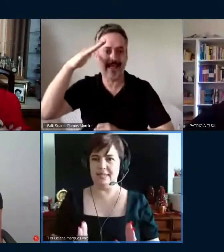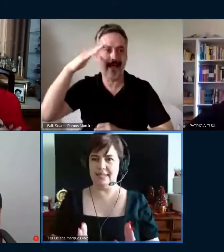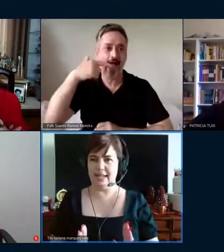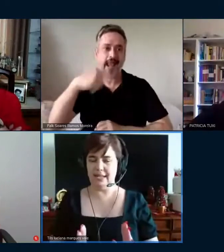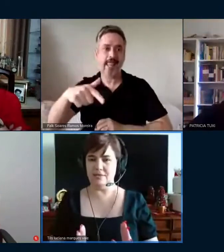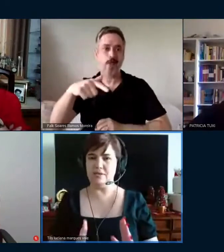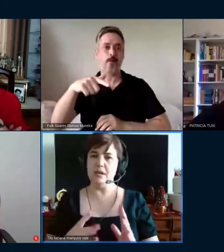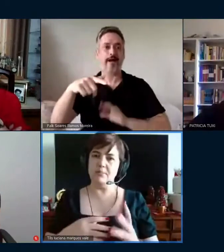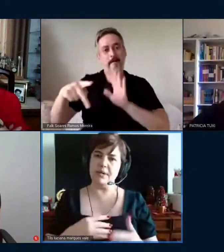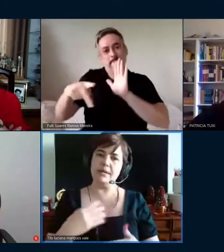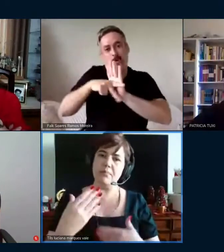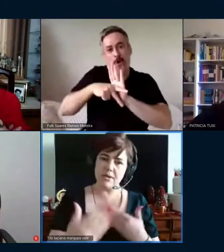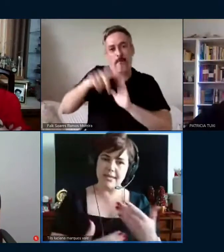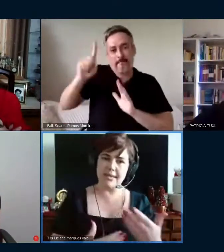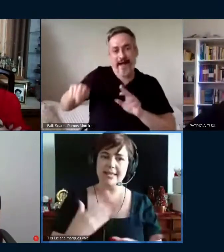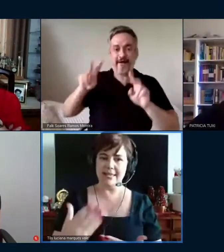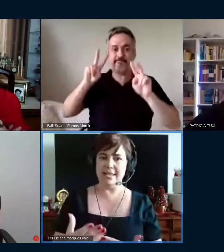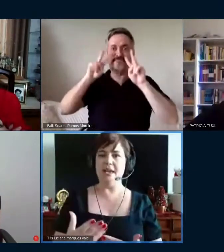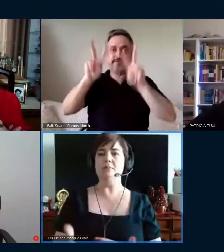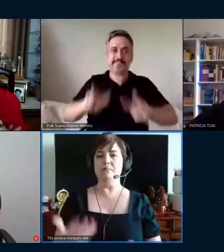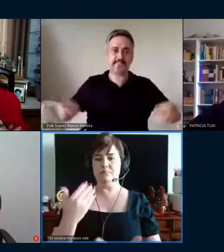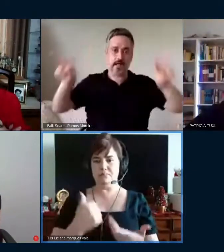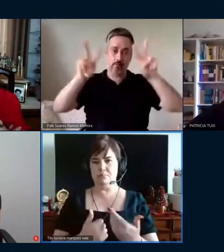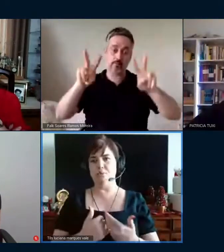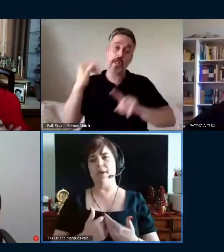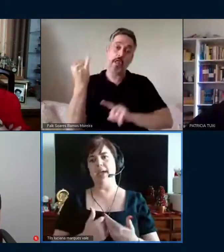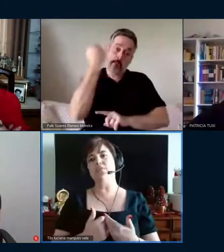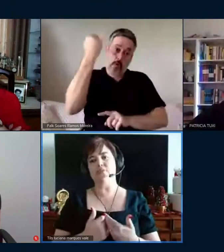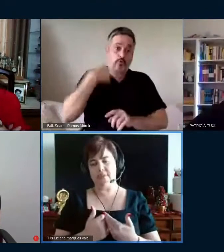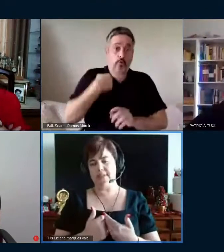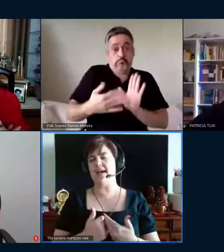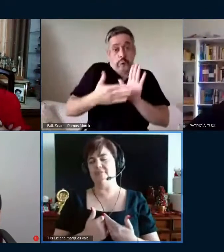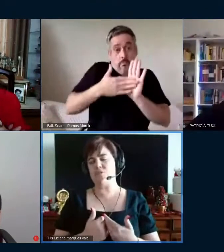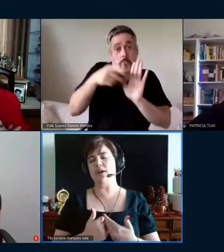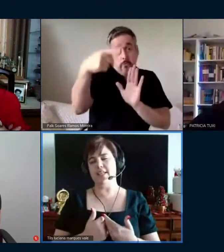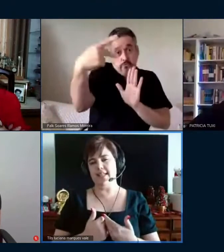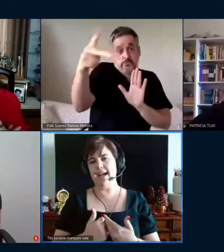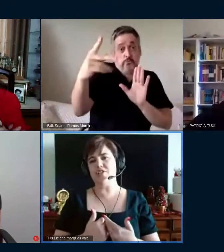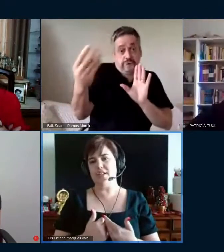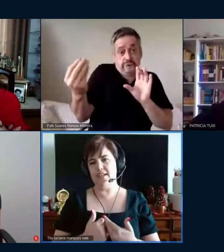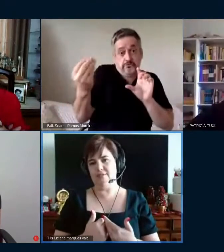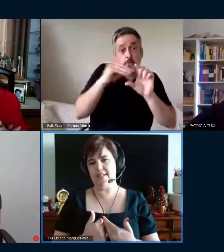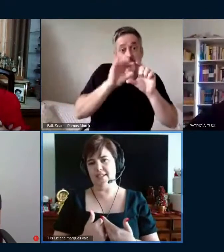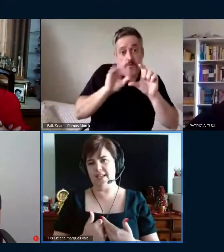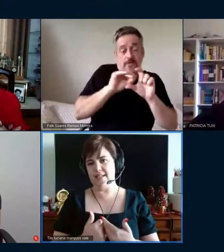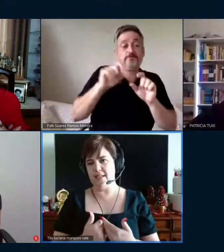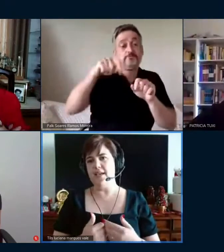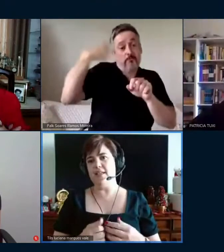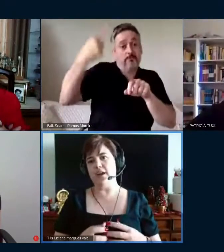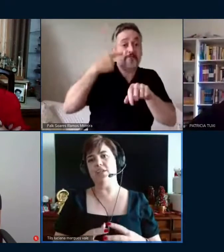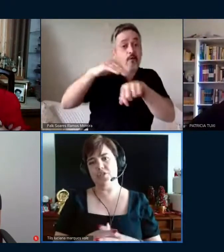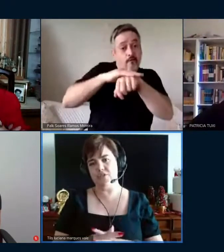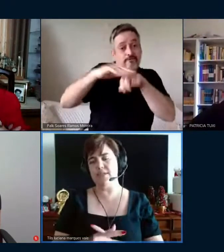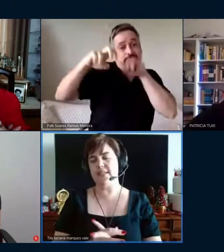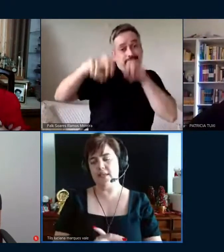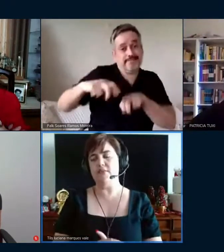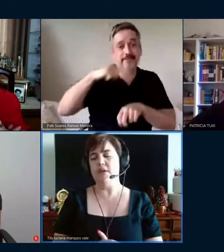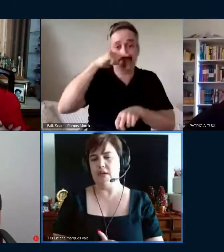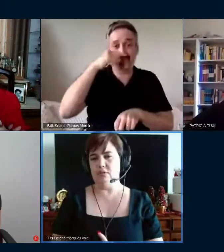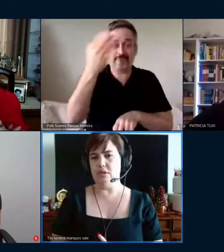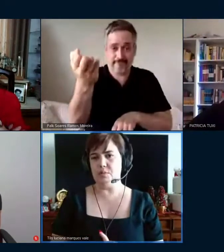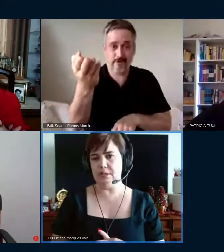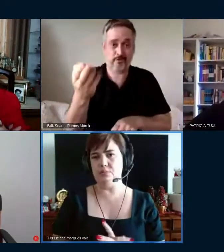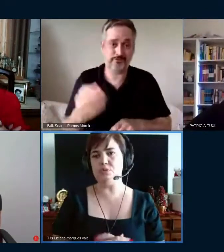foram apresentados, para que possa entender por meio da visualidade da língua de sinais. Então, acredito que